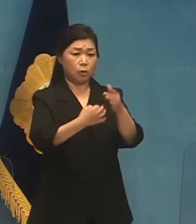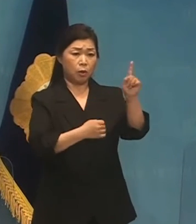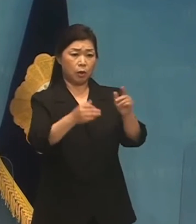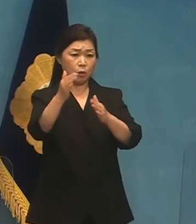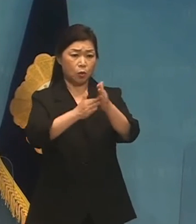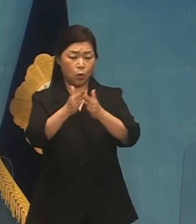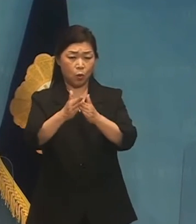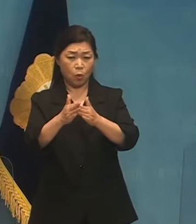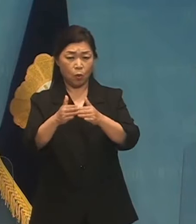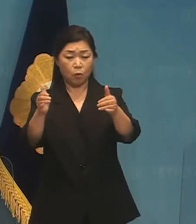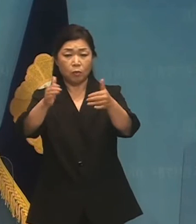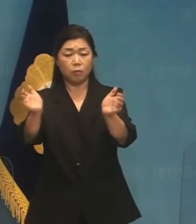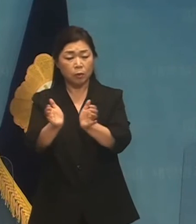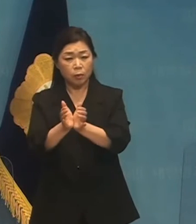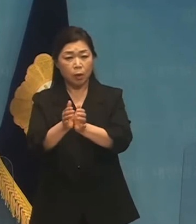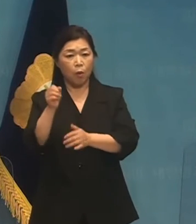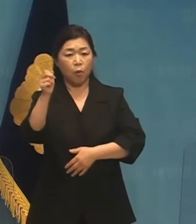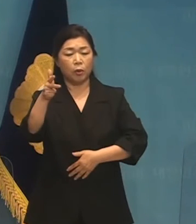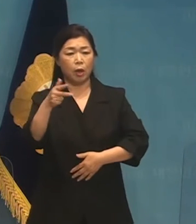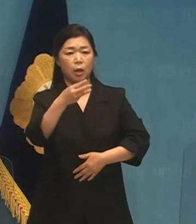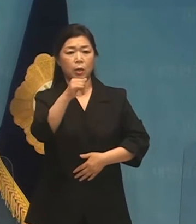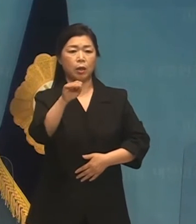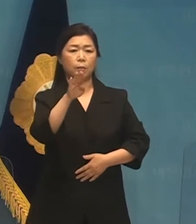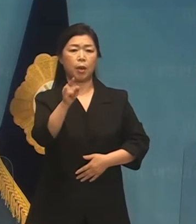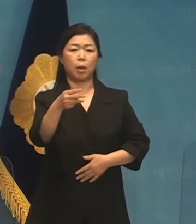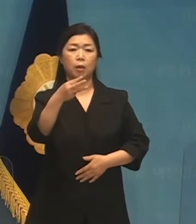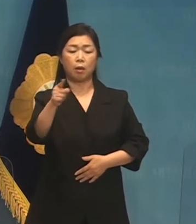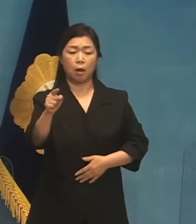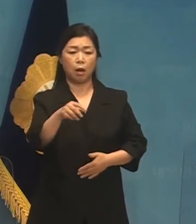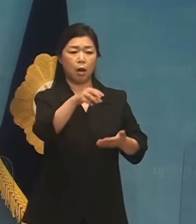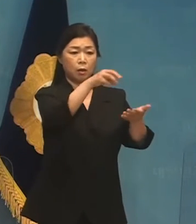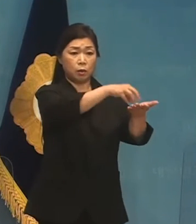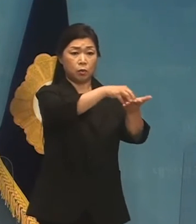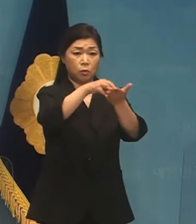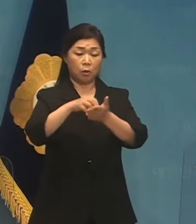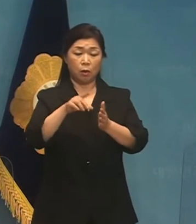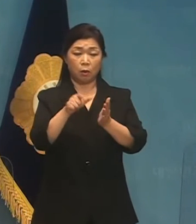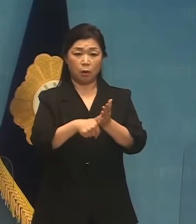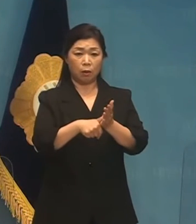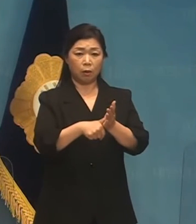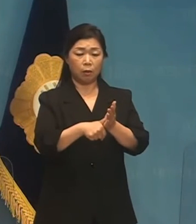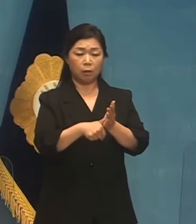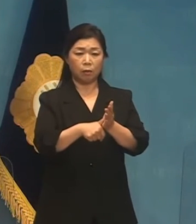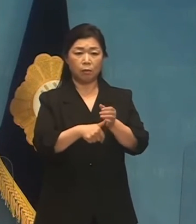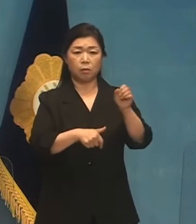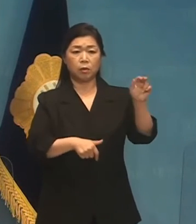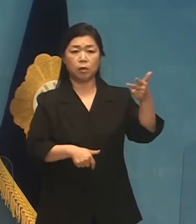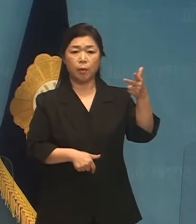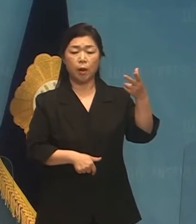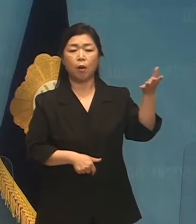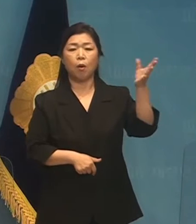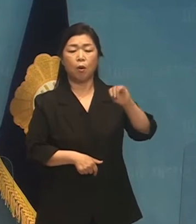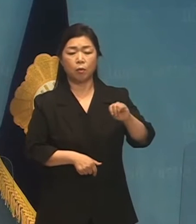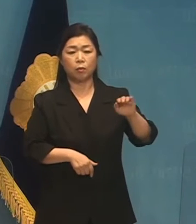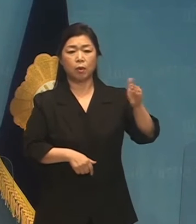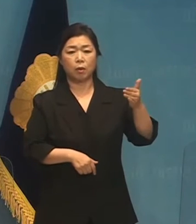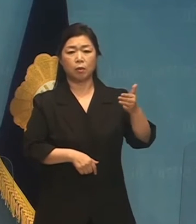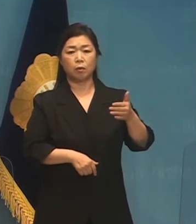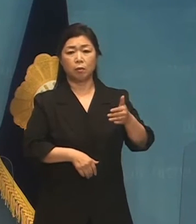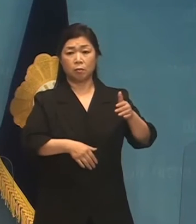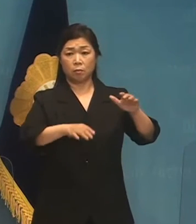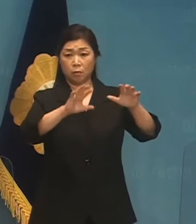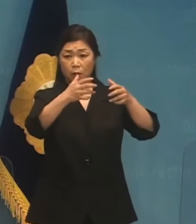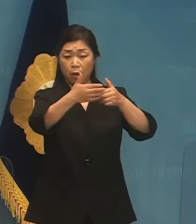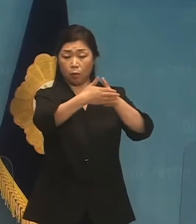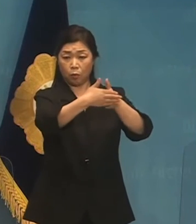기록하는 실현그룹은 호텔 리베라를 인수하면서 700억 원이나 되는 공적 자금을